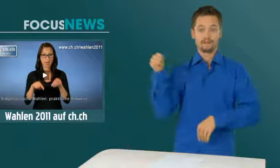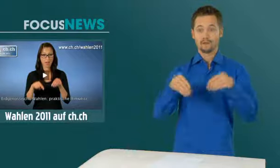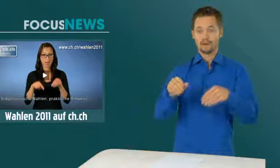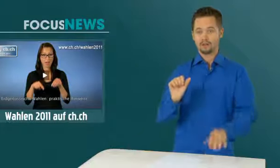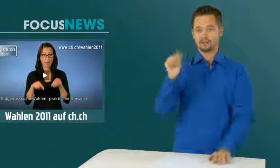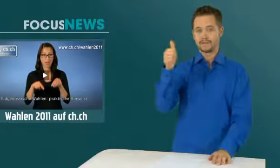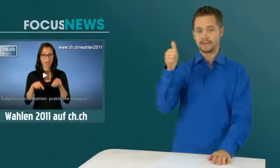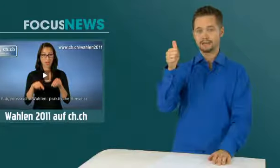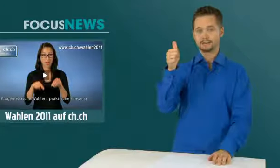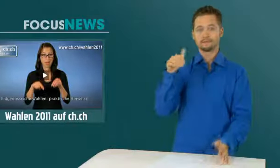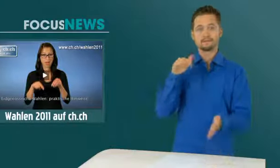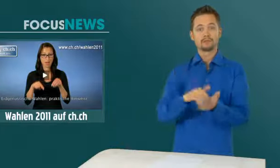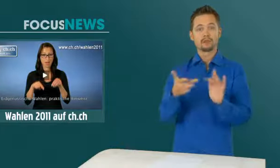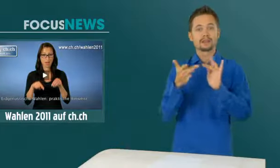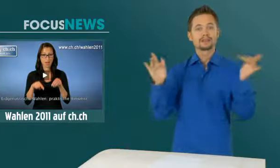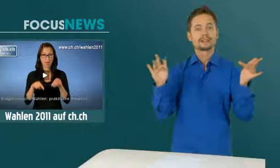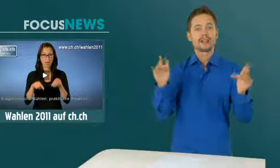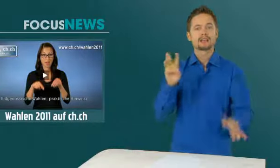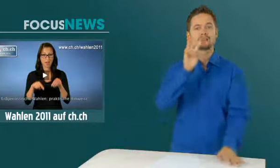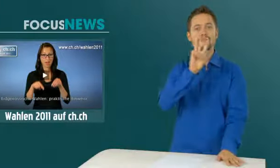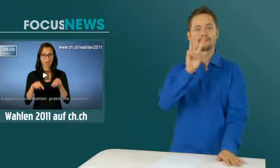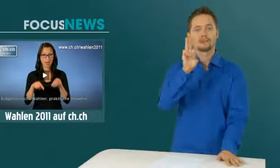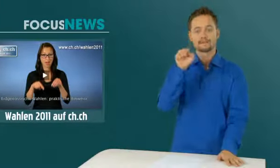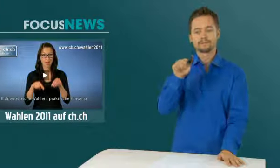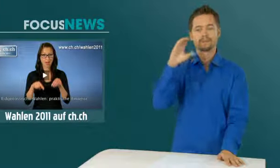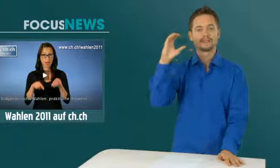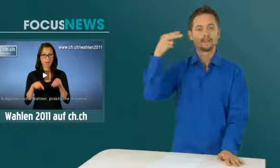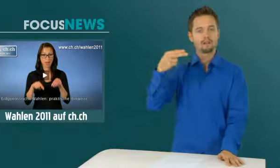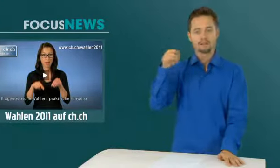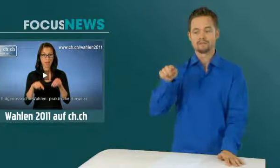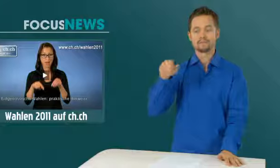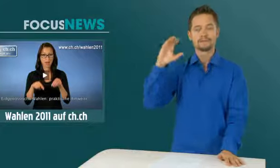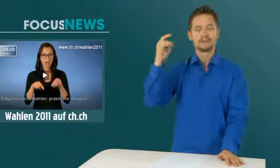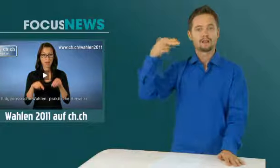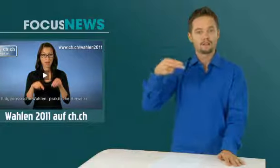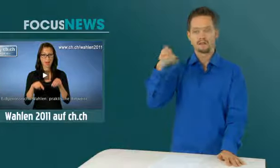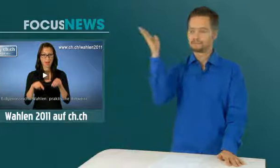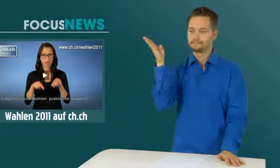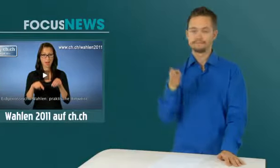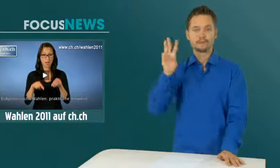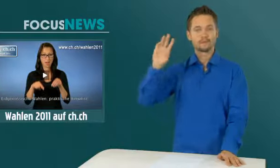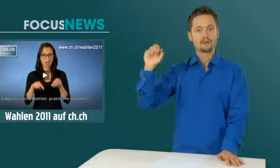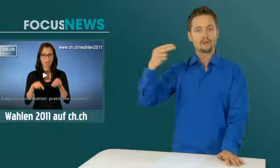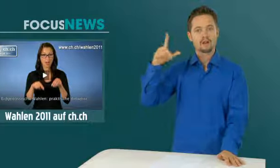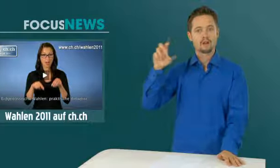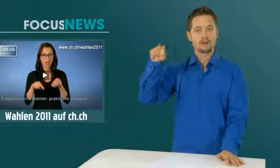soweit diese wahlen sind sehr wichtig auf der webseite www punkt ch punkt ch /